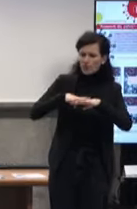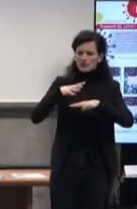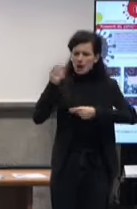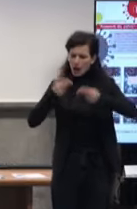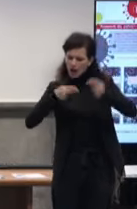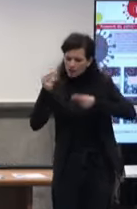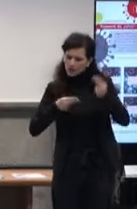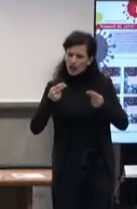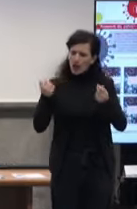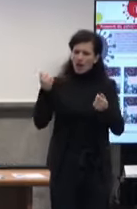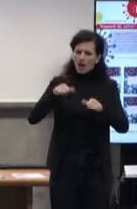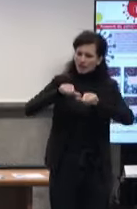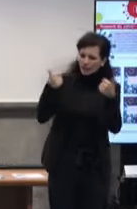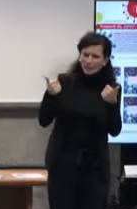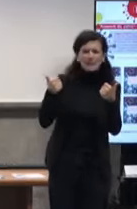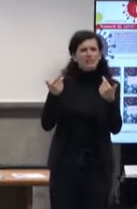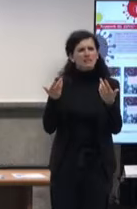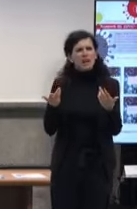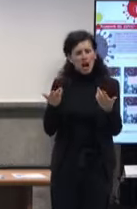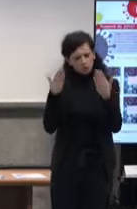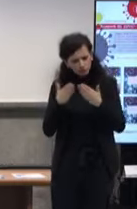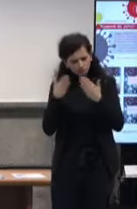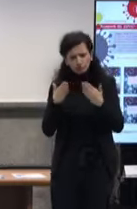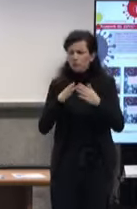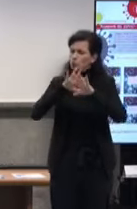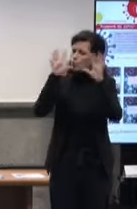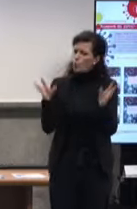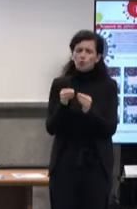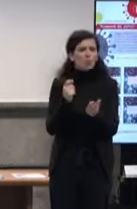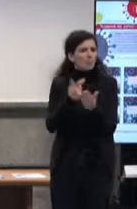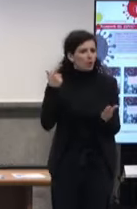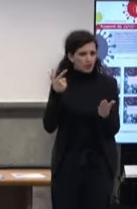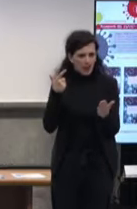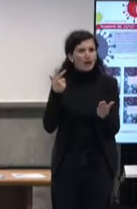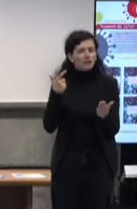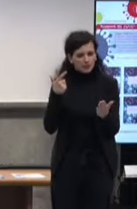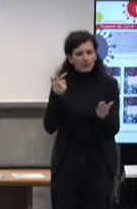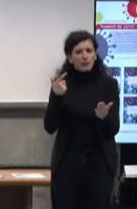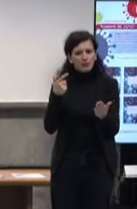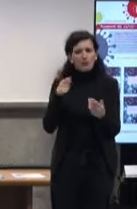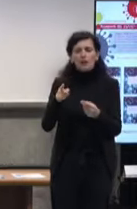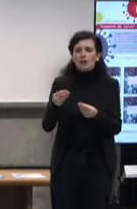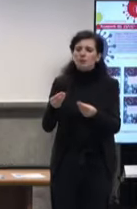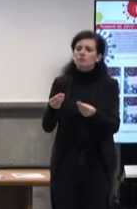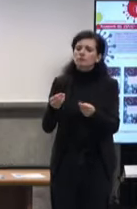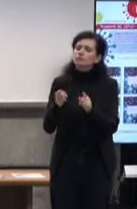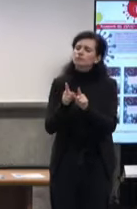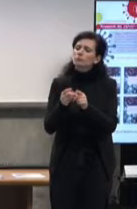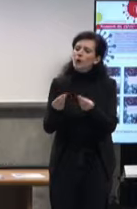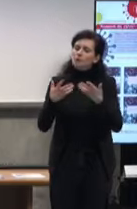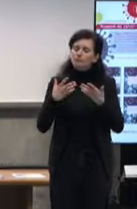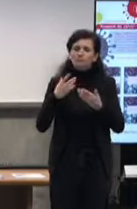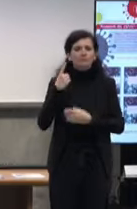per tutto sono tutte cose importantissime che contribuiscono all'aumento della conoscenza